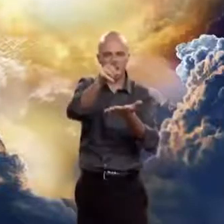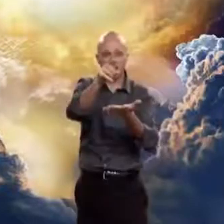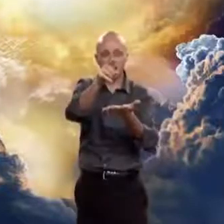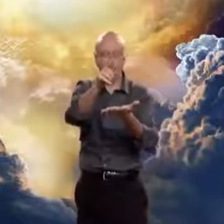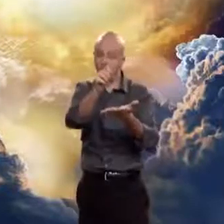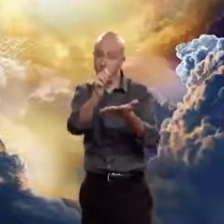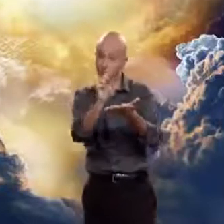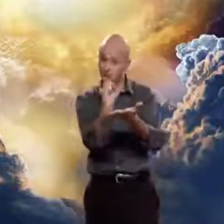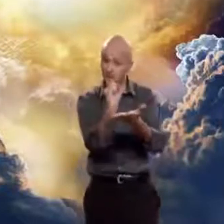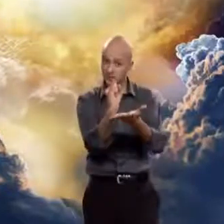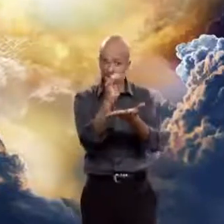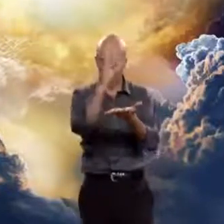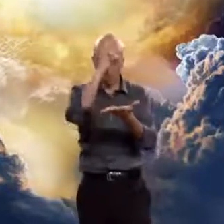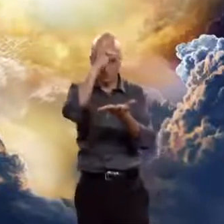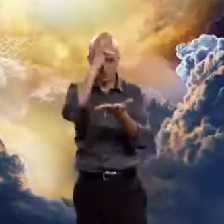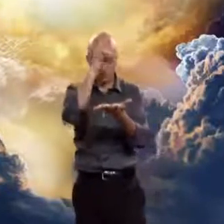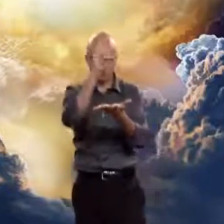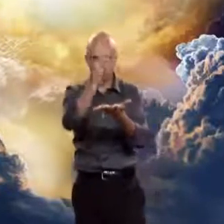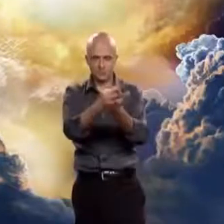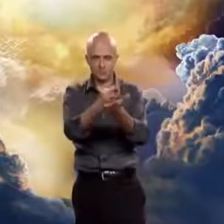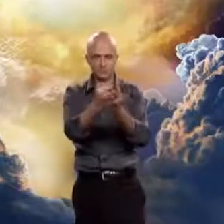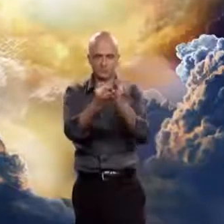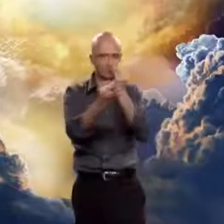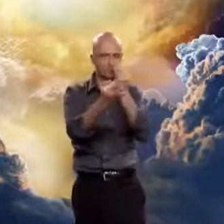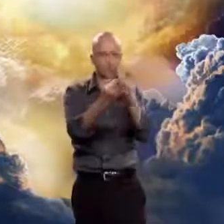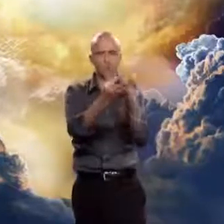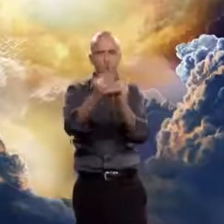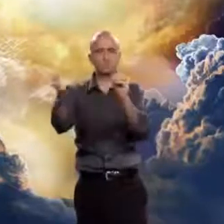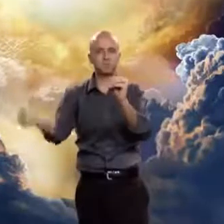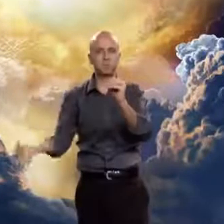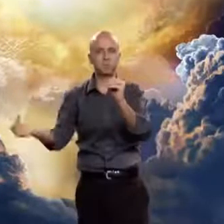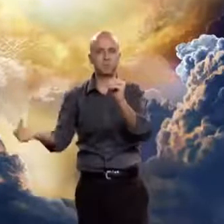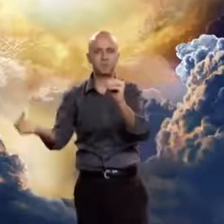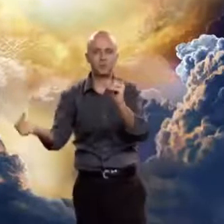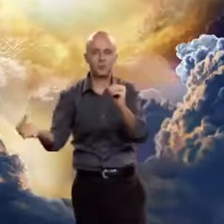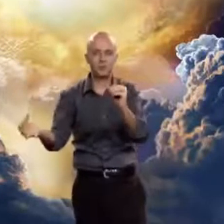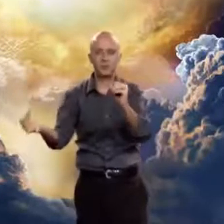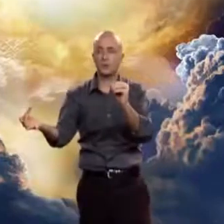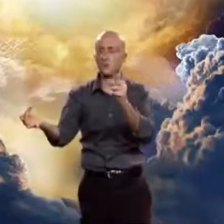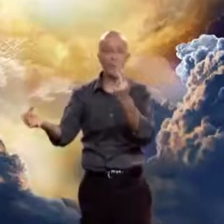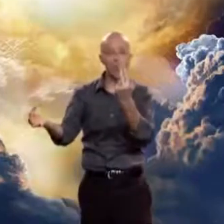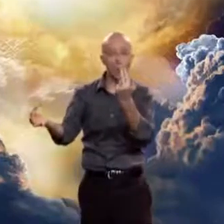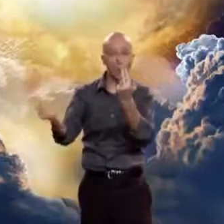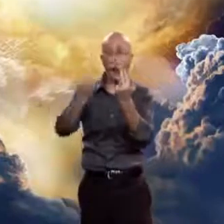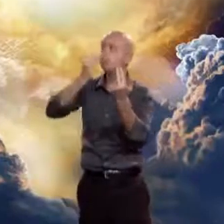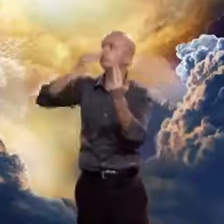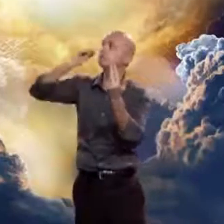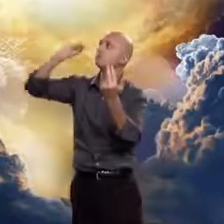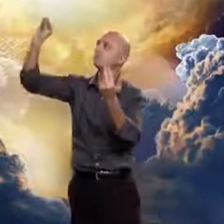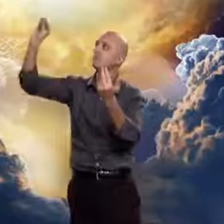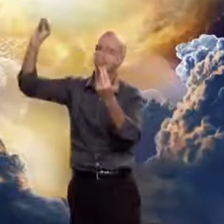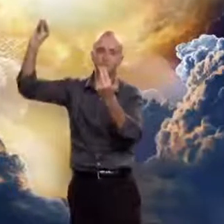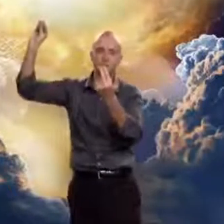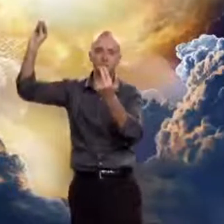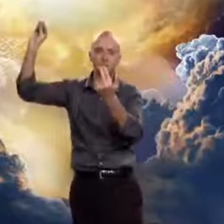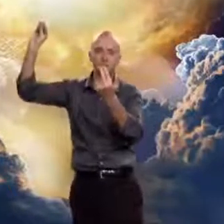Deus tem um significado secreto e místico que está além da clara linguagem do texto. Esses são falsos